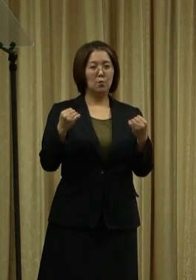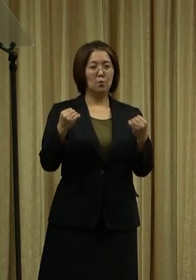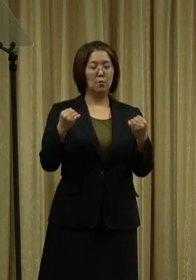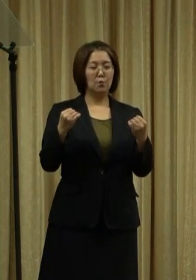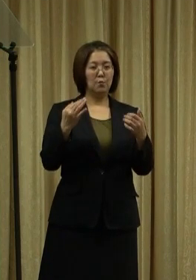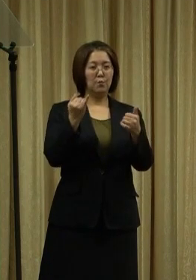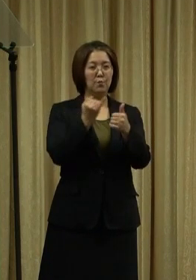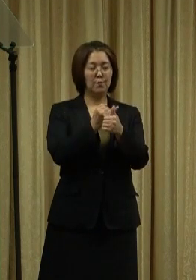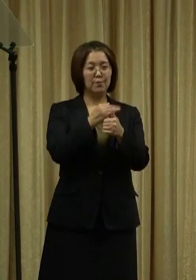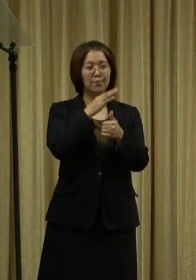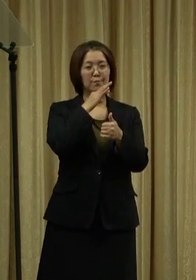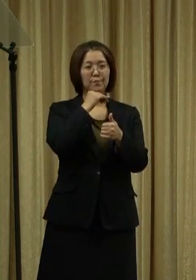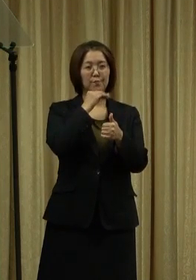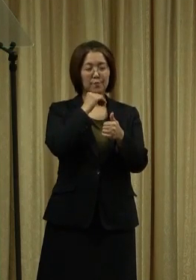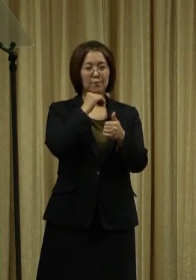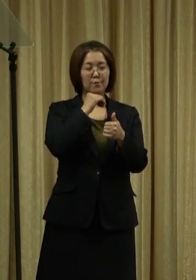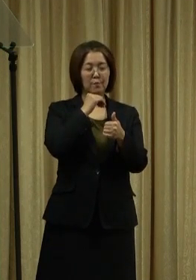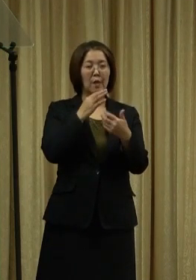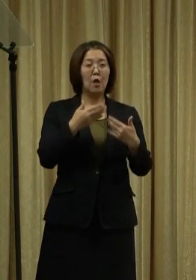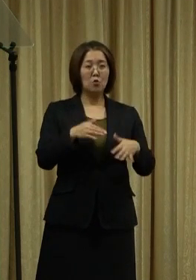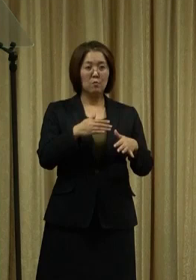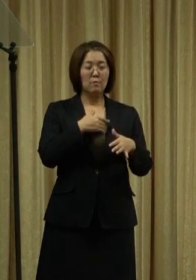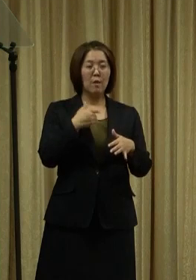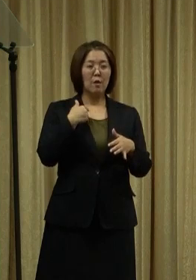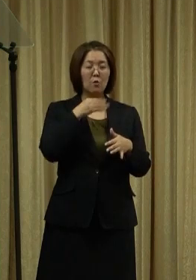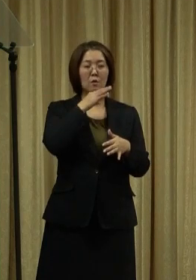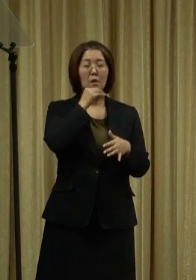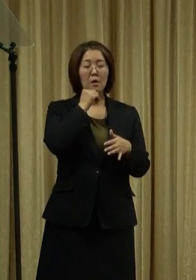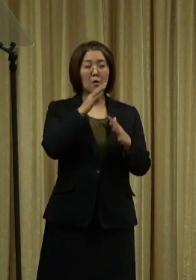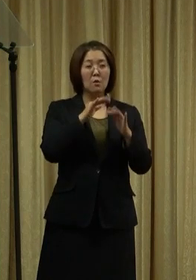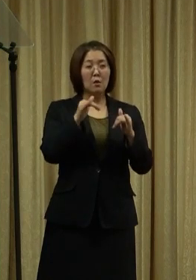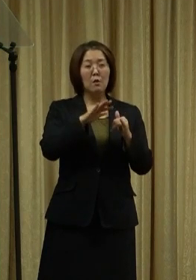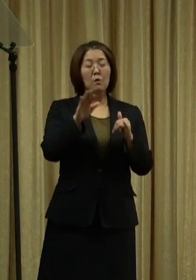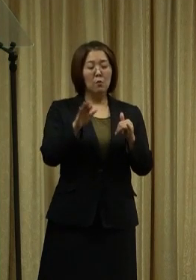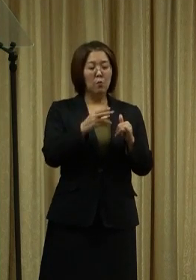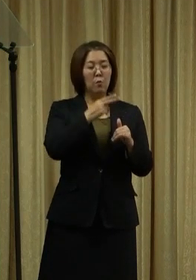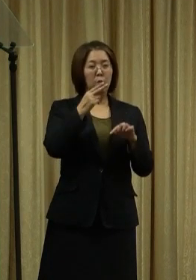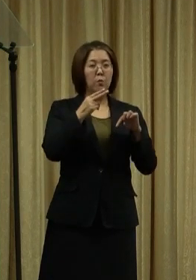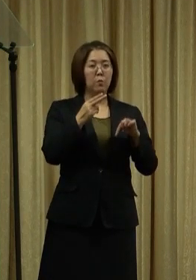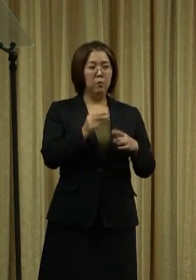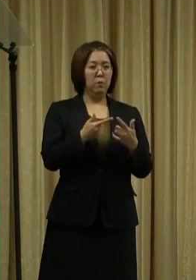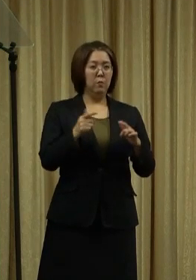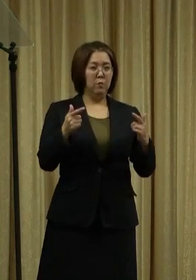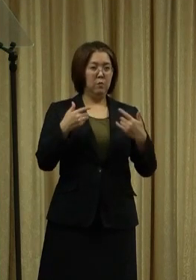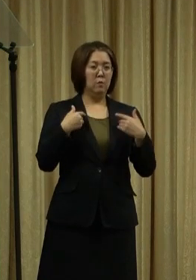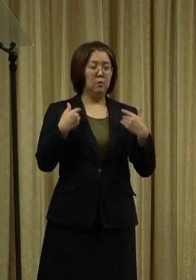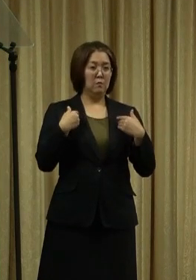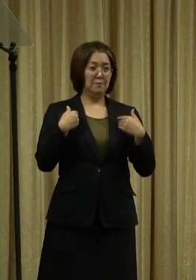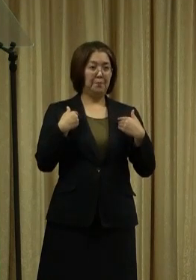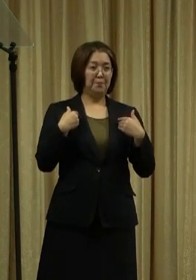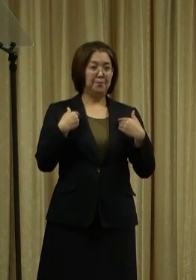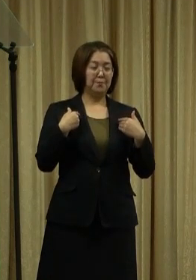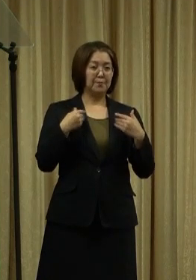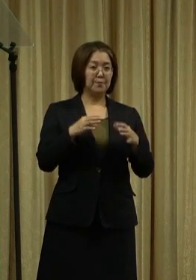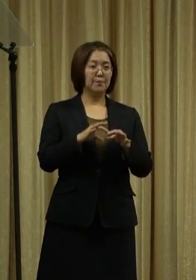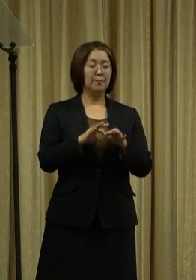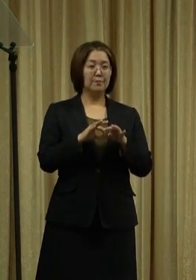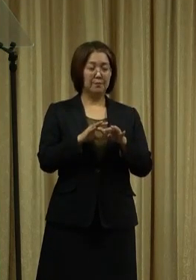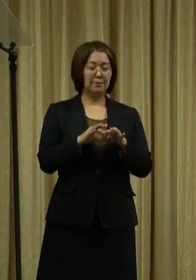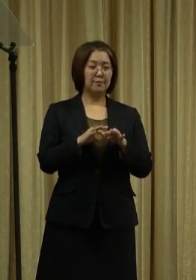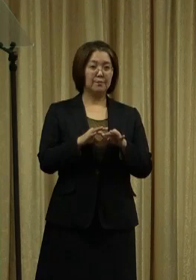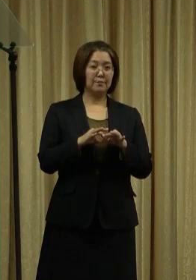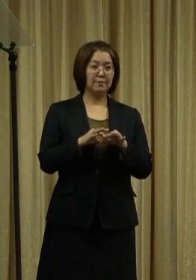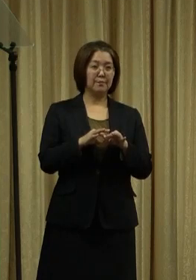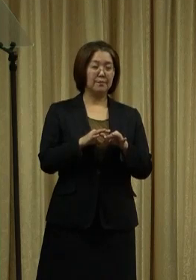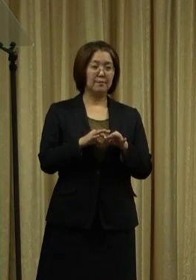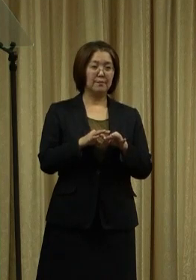結婚年齢あるいは子供生まれる年齢の方々が富山に増えてこないとならない、そのためにということで、これは